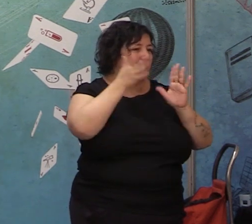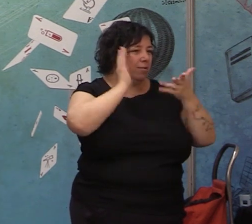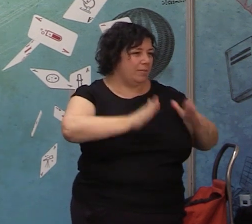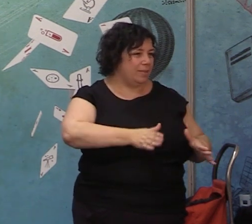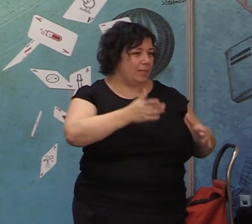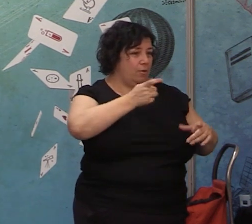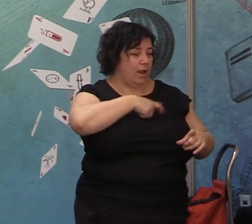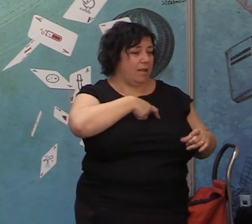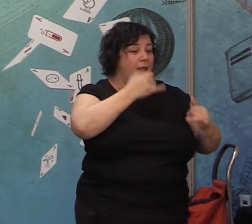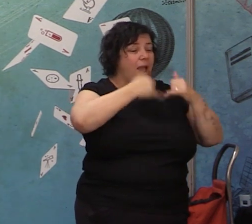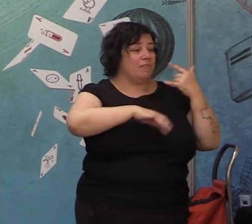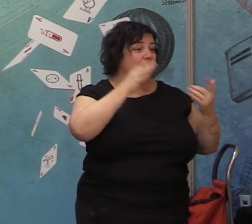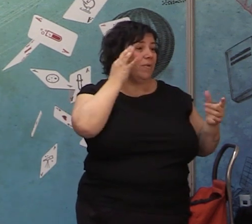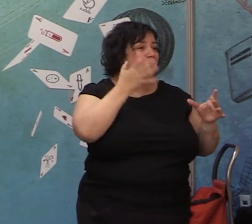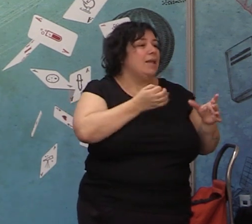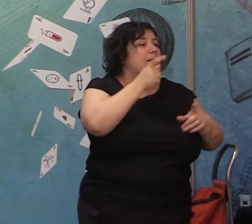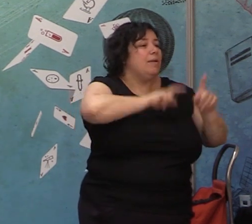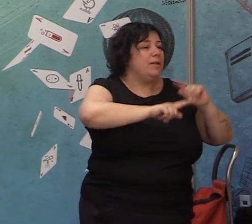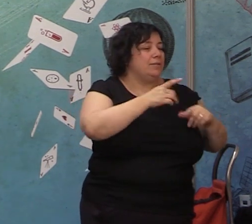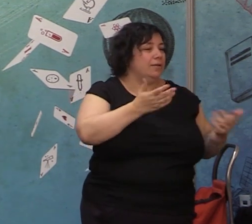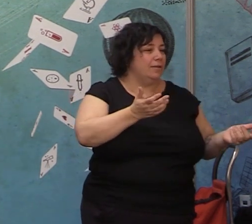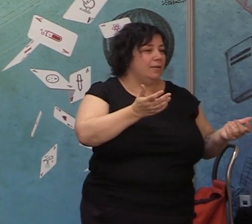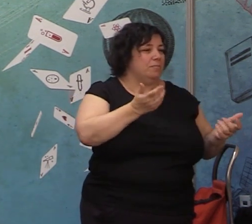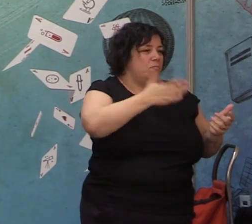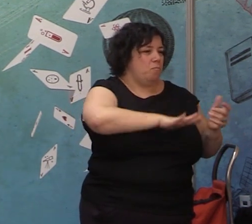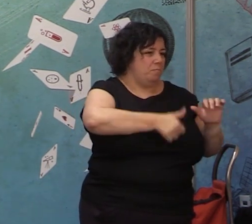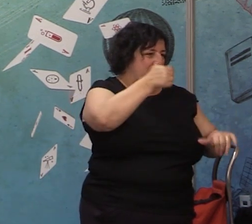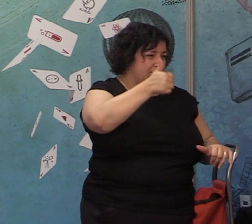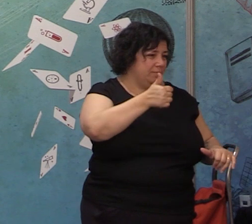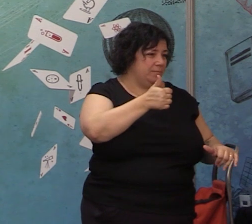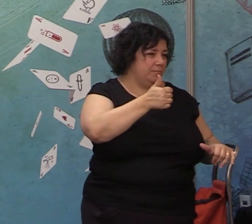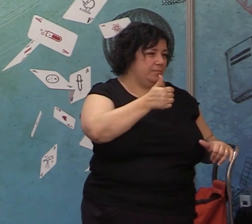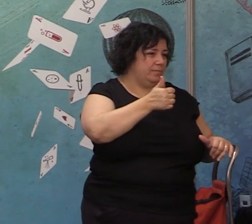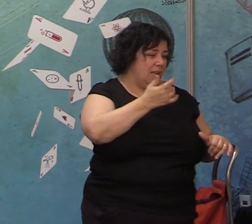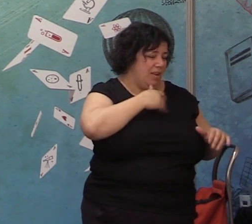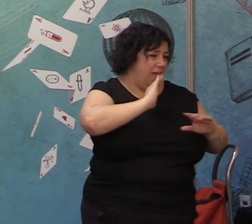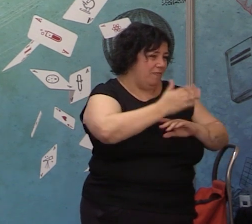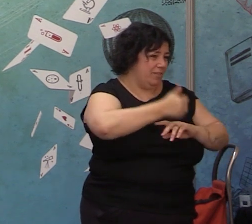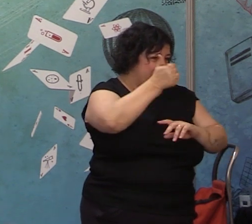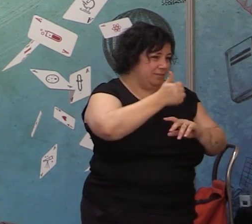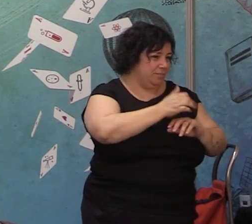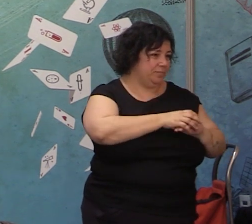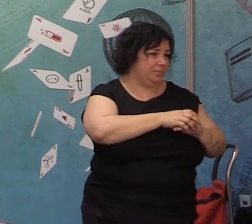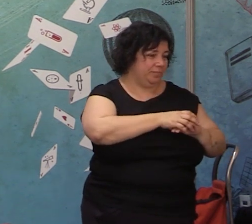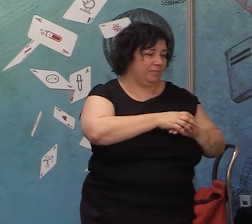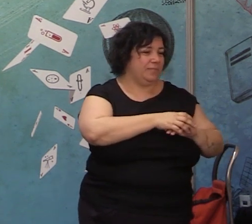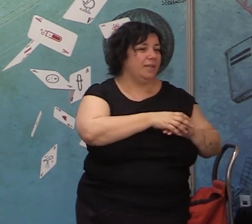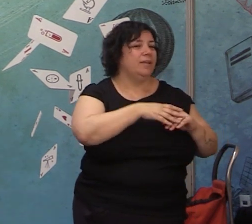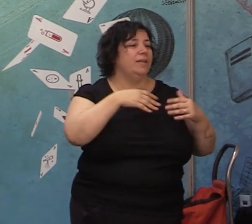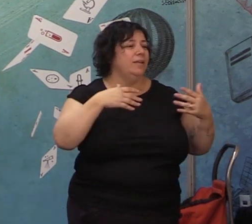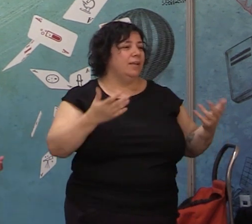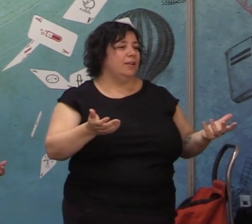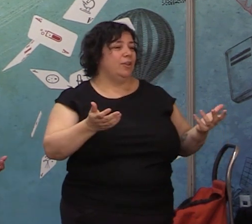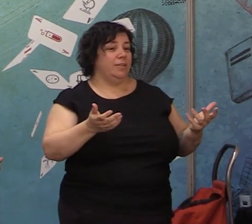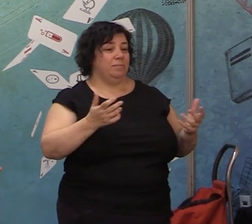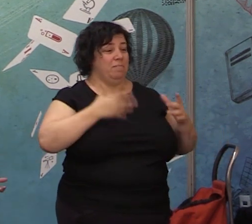programa, son las que más mueren, las que más se perjudican. Entonces son las que